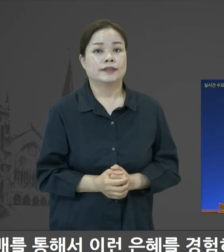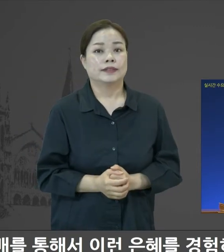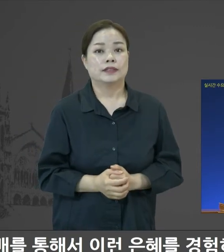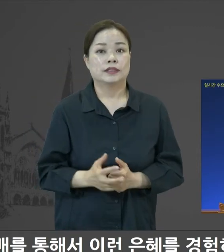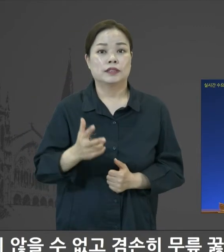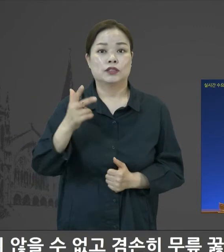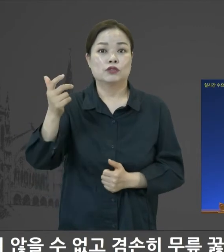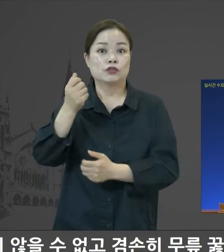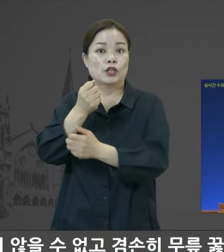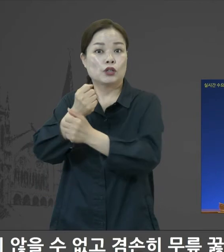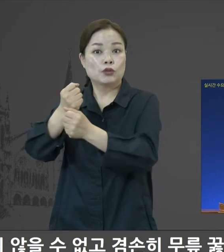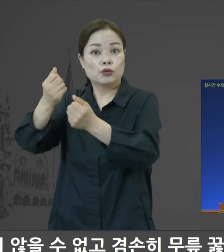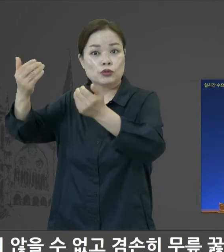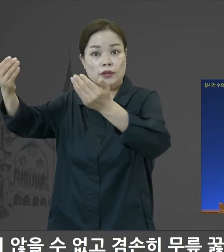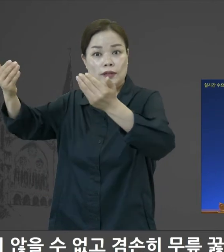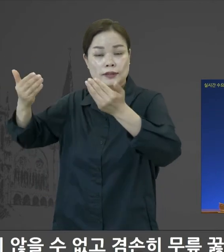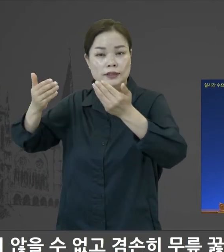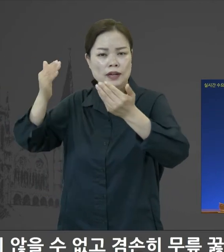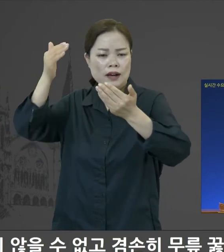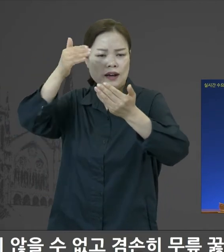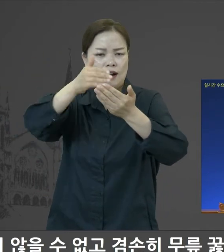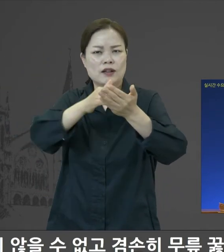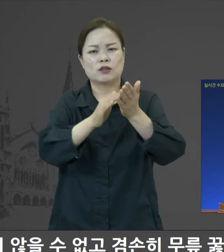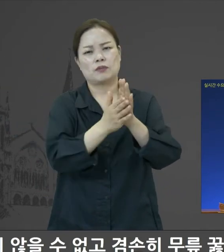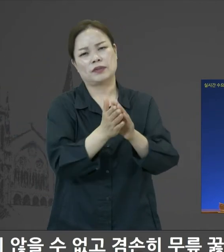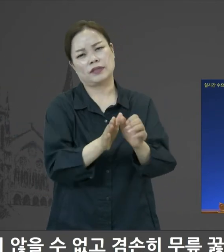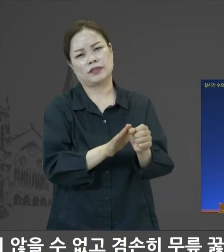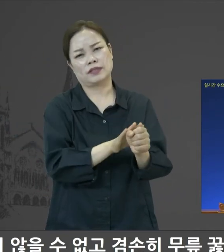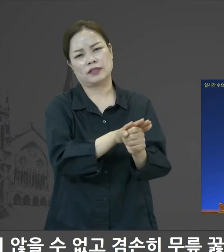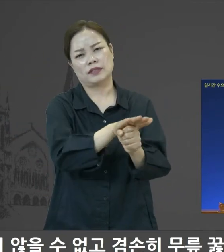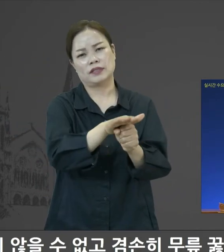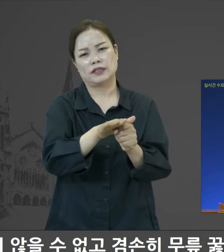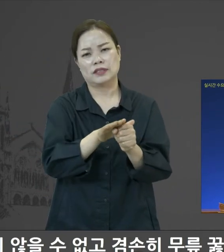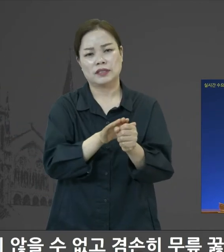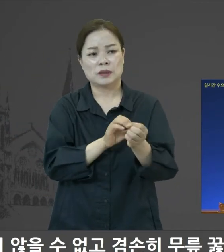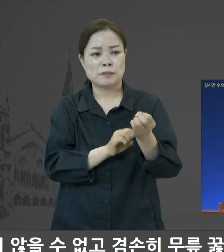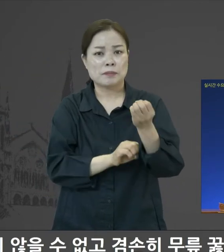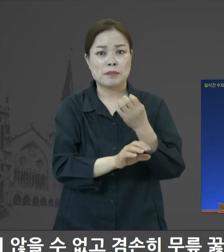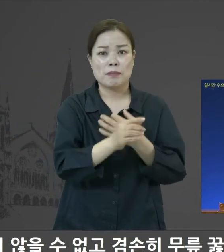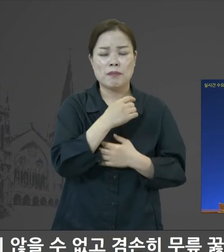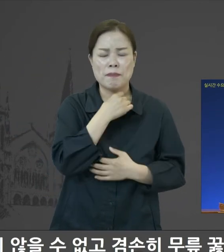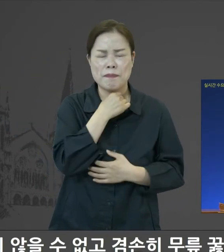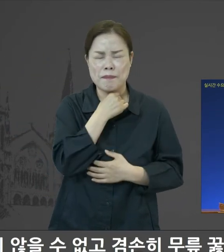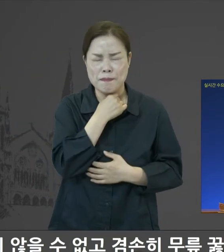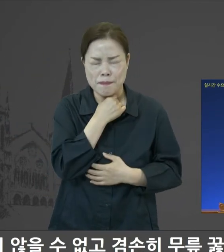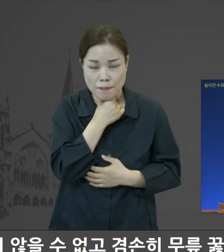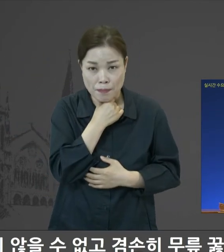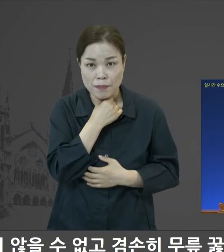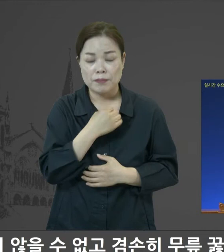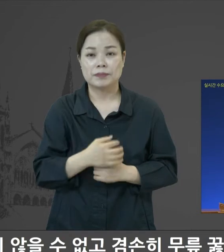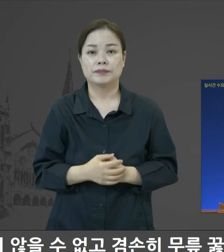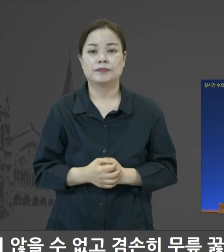주의 용서하심과 한없는 사랑에 반응하고 싶어서 견딜 수 없는,